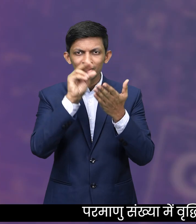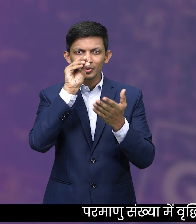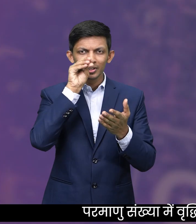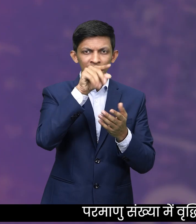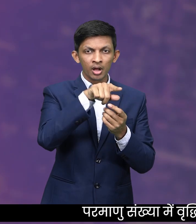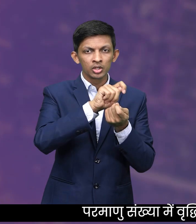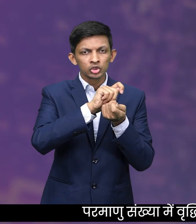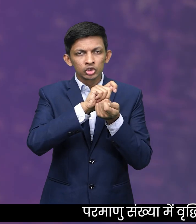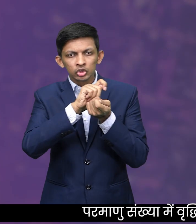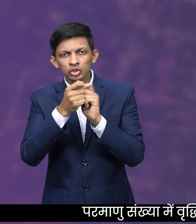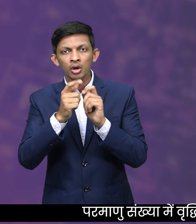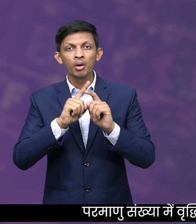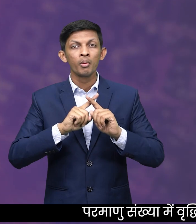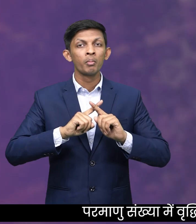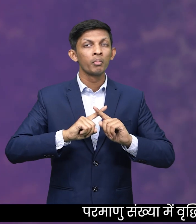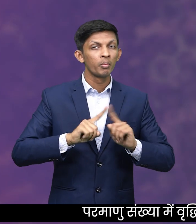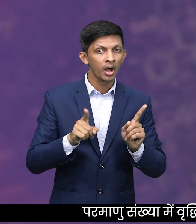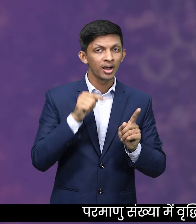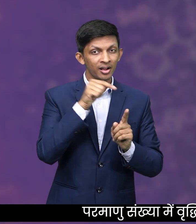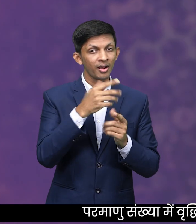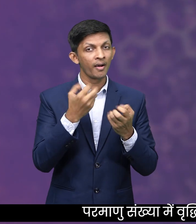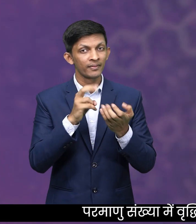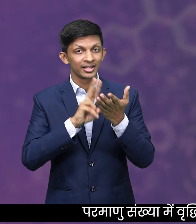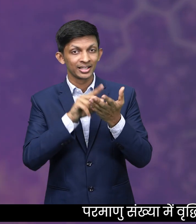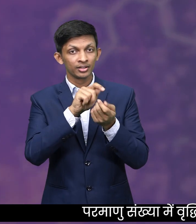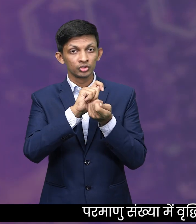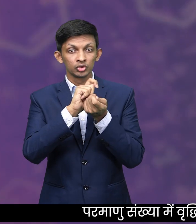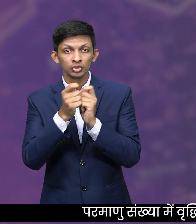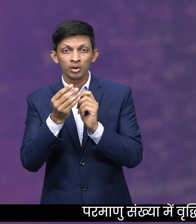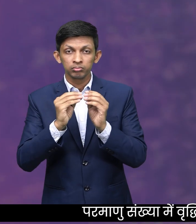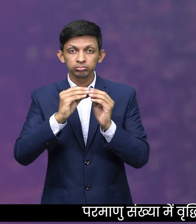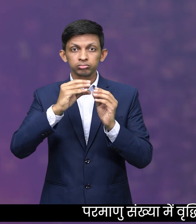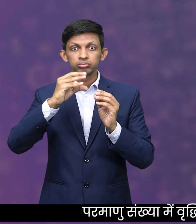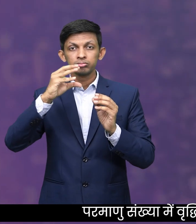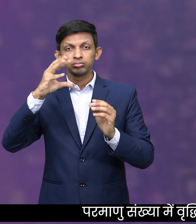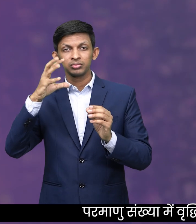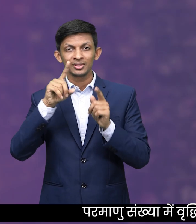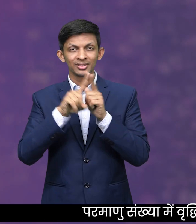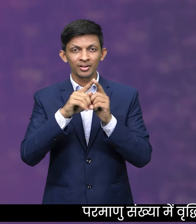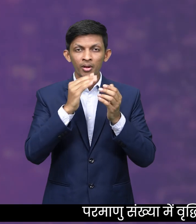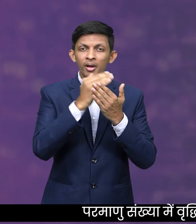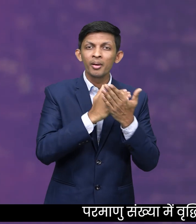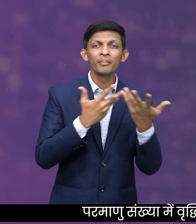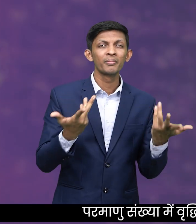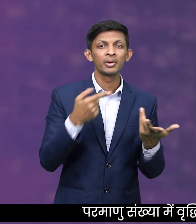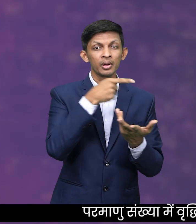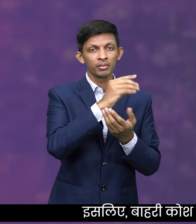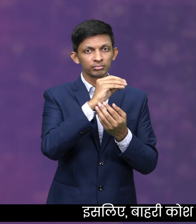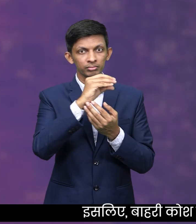परमाणु संख्या में वृद्धि के कारण नाभिकीय आवेश बढ़ जाता है।